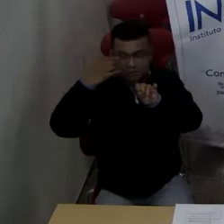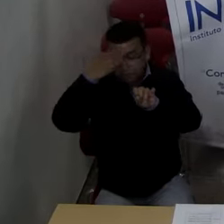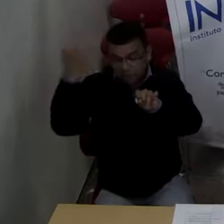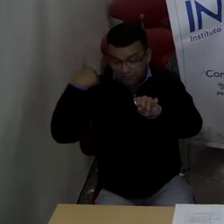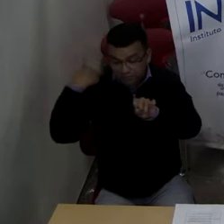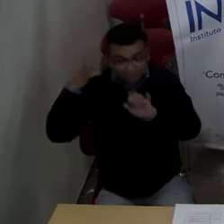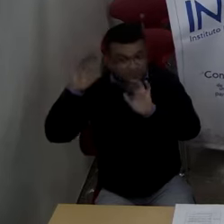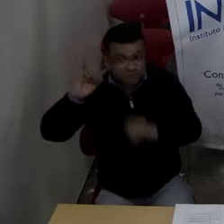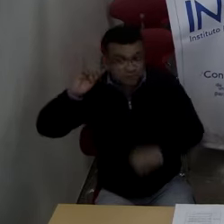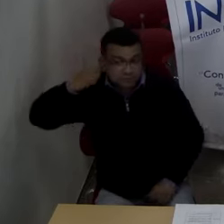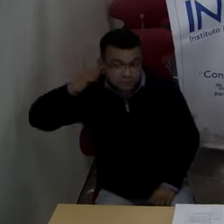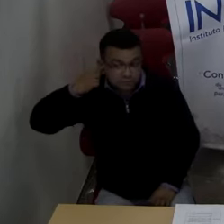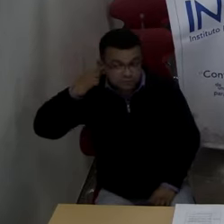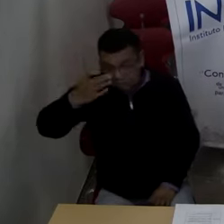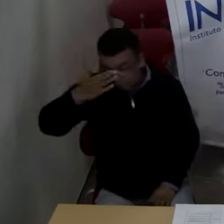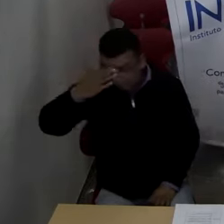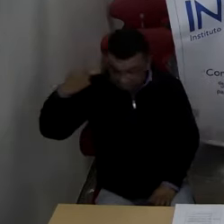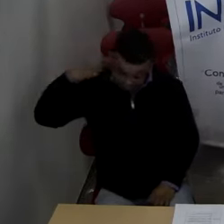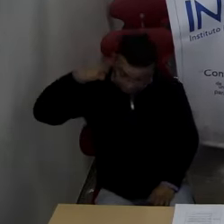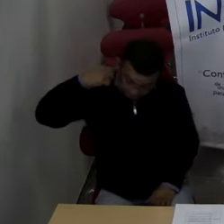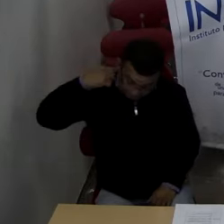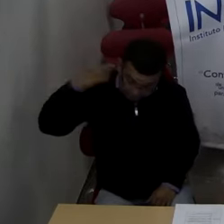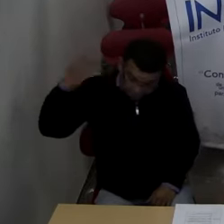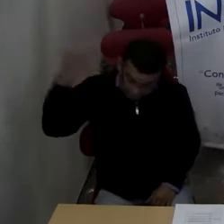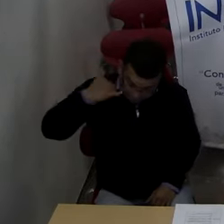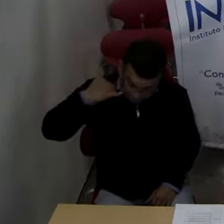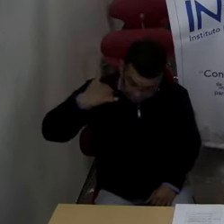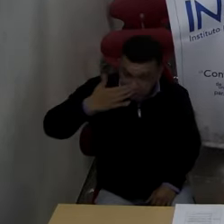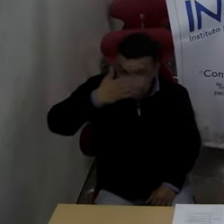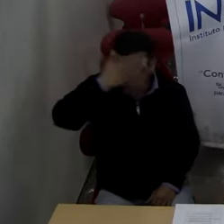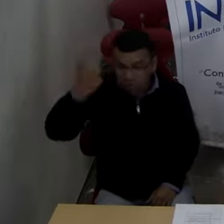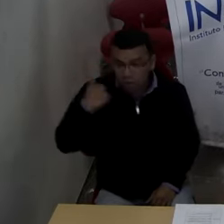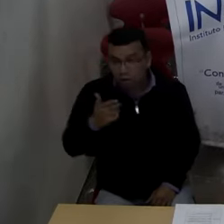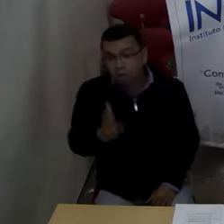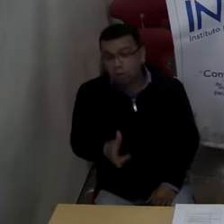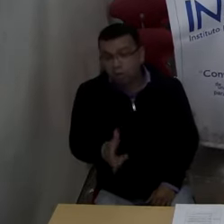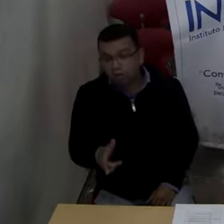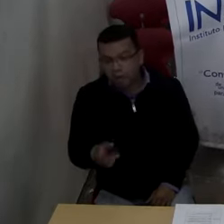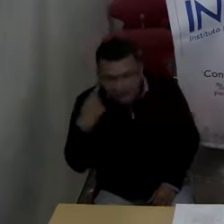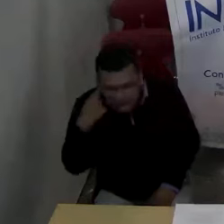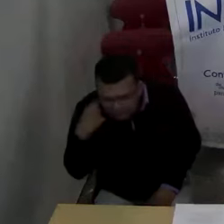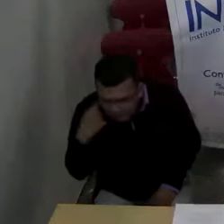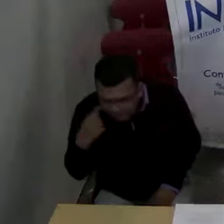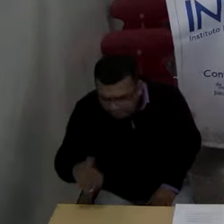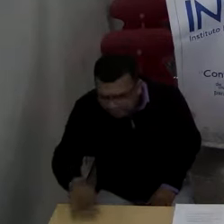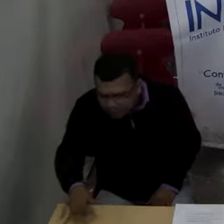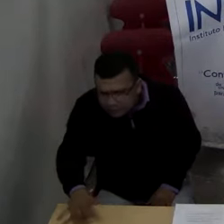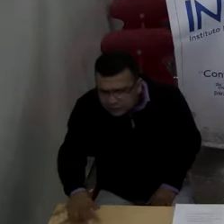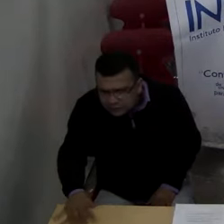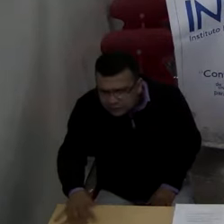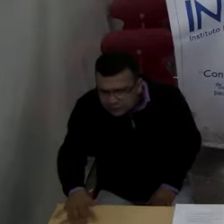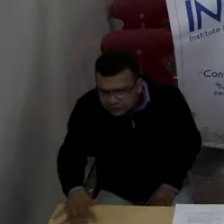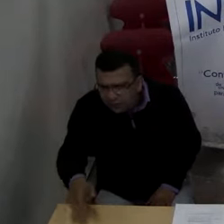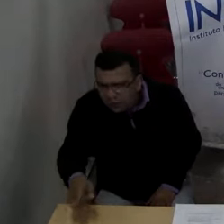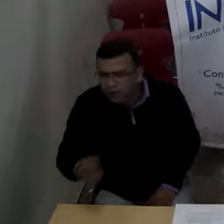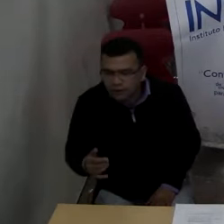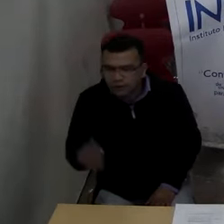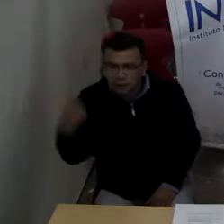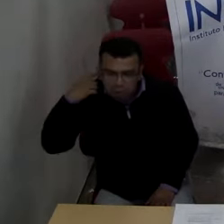Así que puede suceder. El contacto con elementos contaminados como goteros, toallas, hay